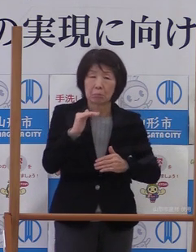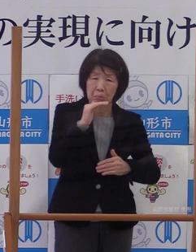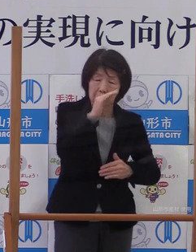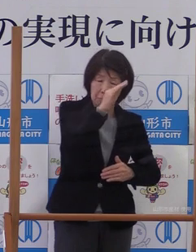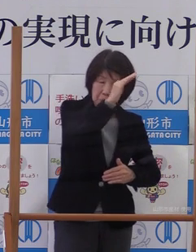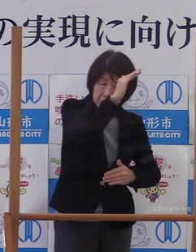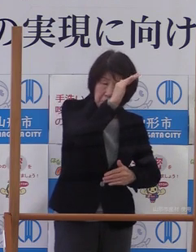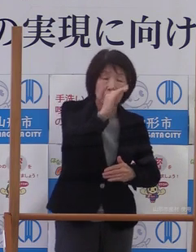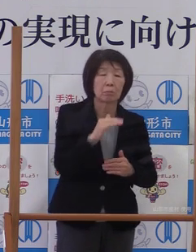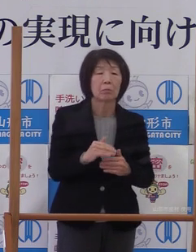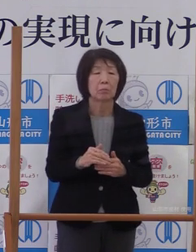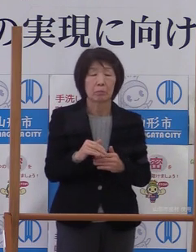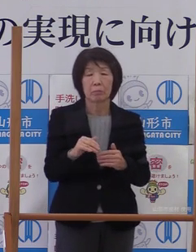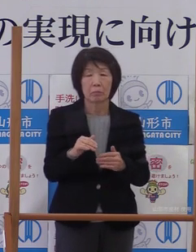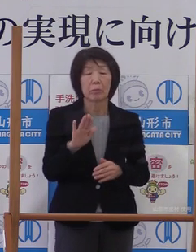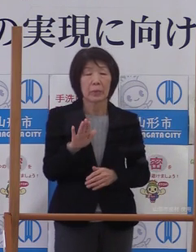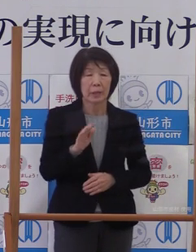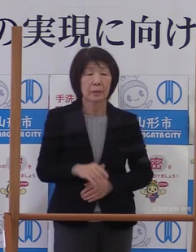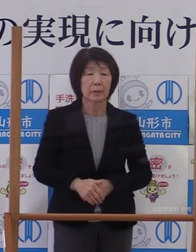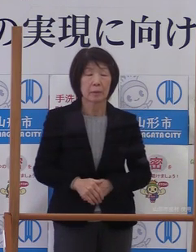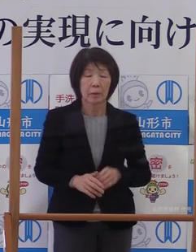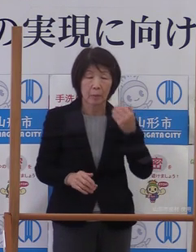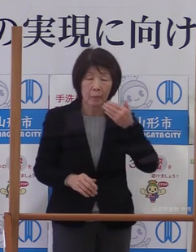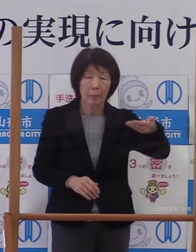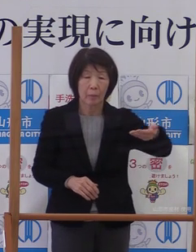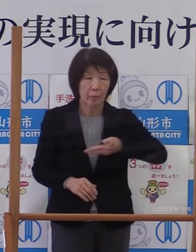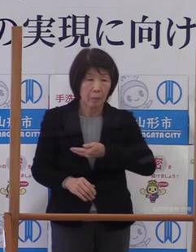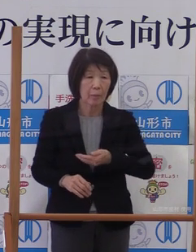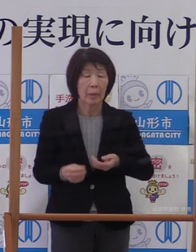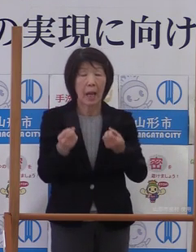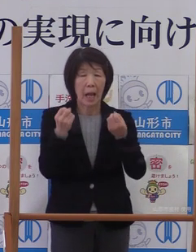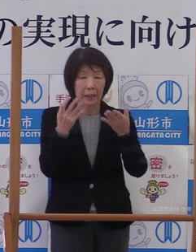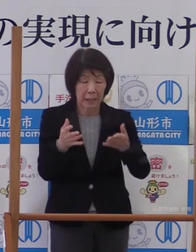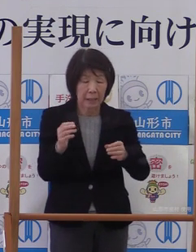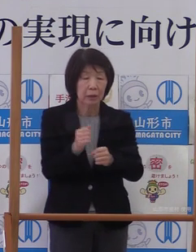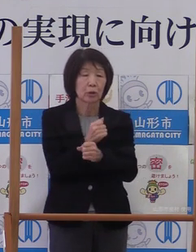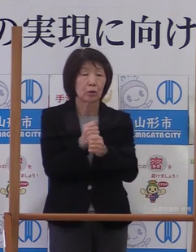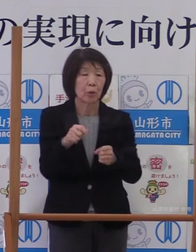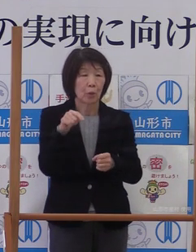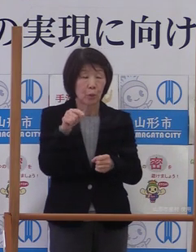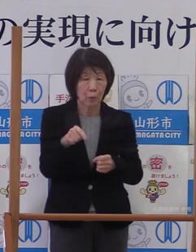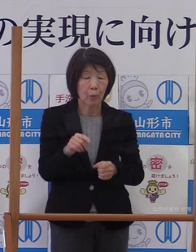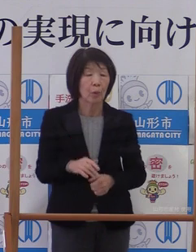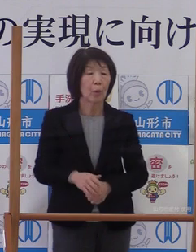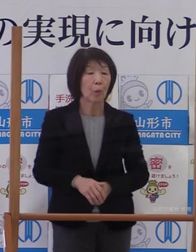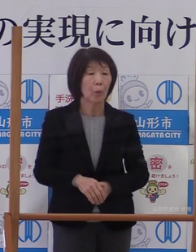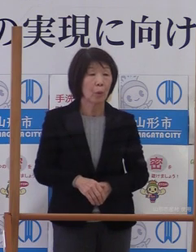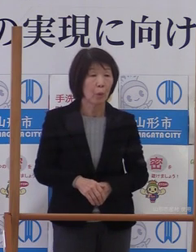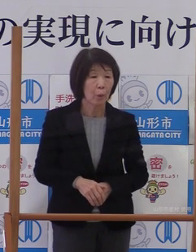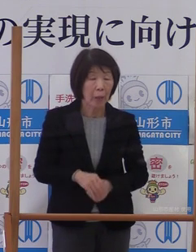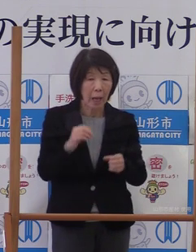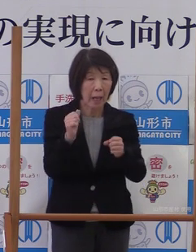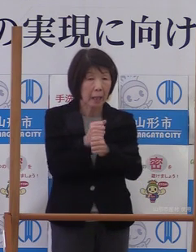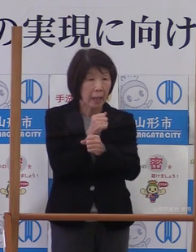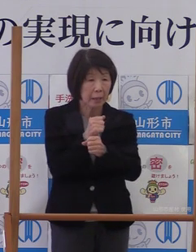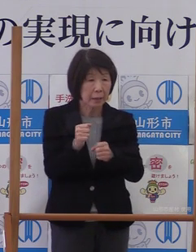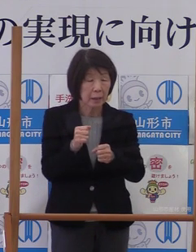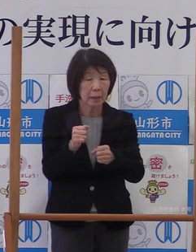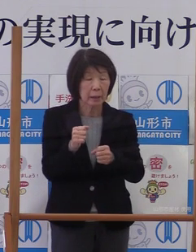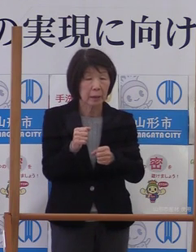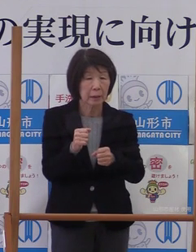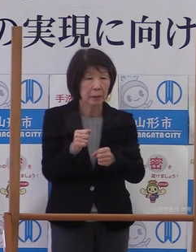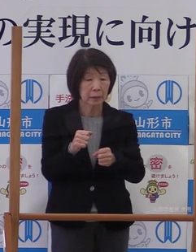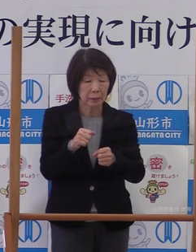形になっています。 それから新規事業についてなんですけれども、公益追加施設の建設事業、ちょっと具体的